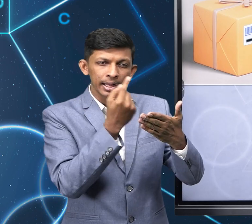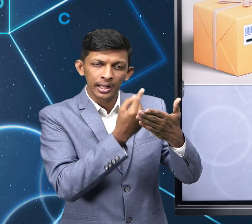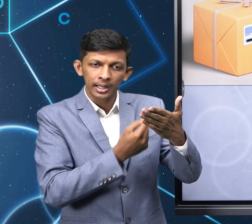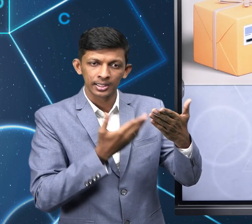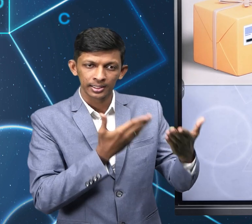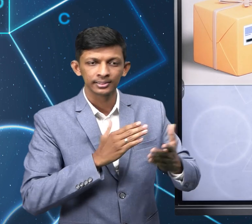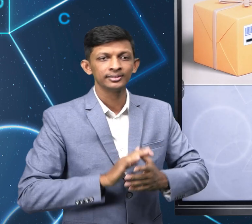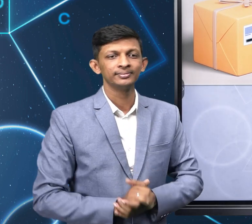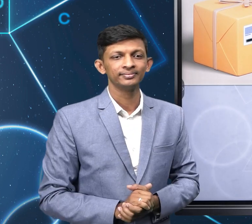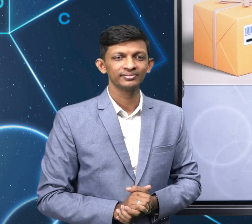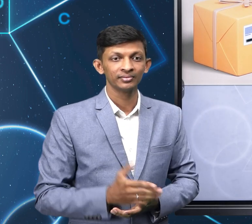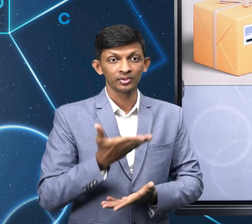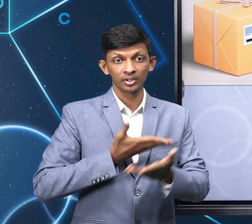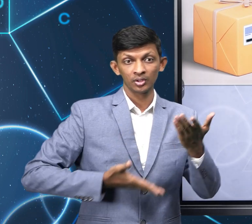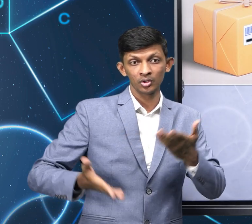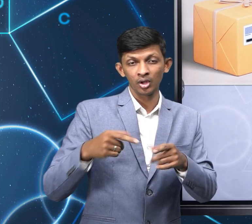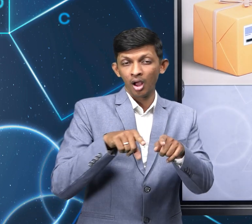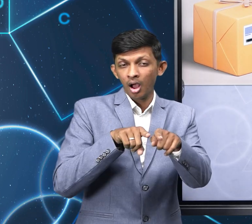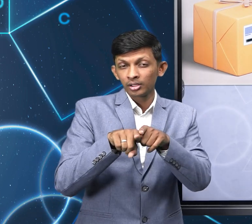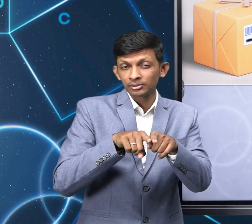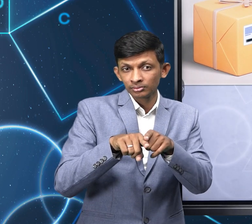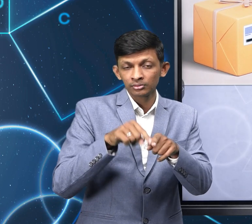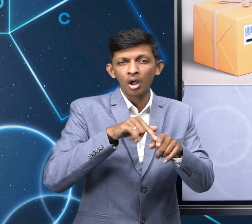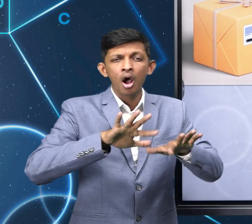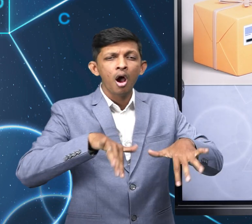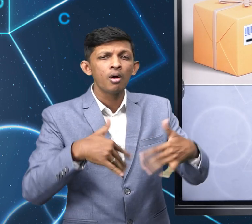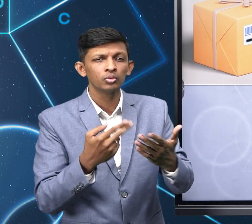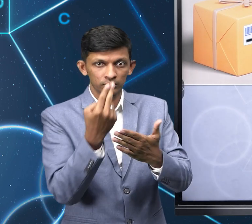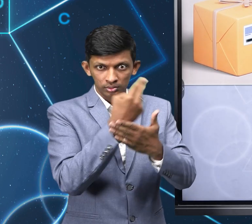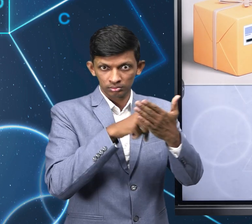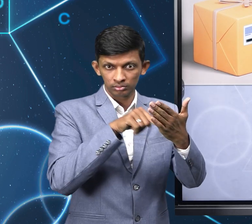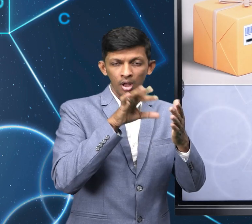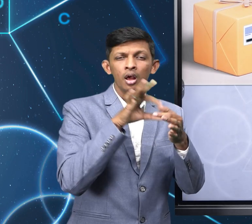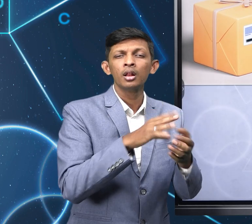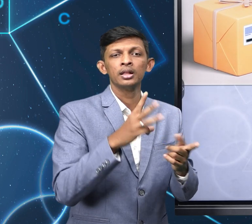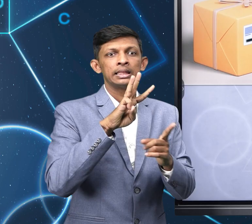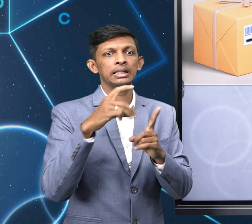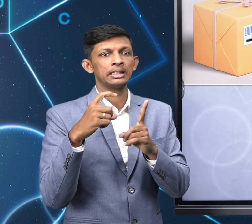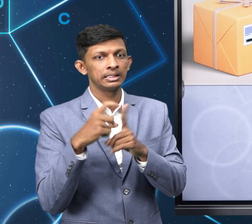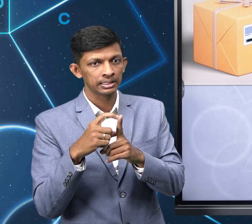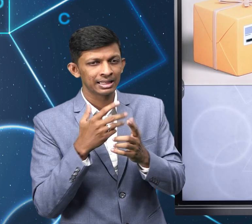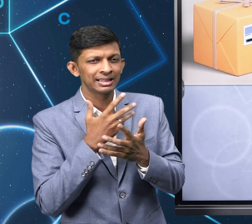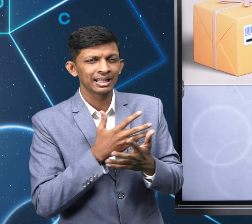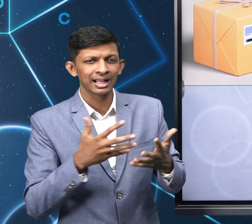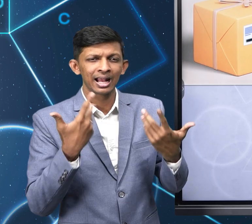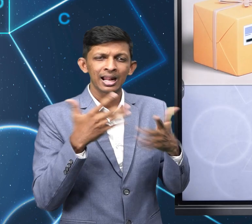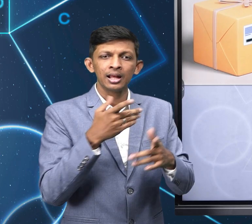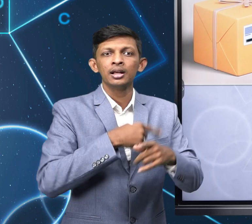वापरतो, जसे की चित्रे किंवा रेखाचित्रे. या 3D ऑब्जेक्ट्स सोप्या पद्धतीने कशा काढायच्या